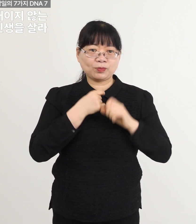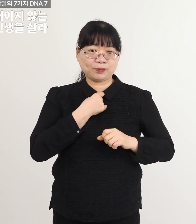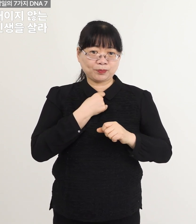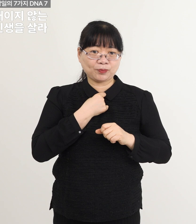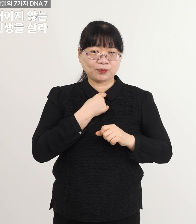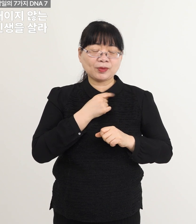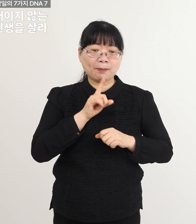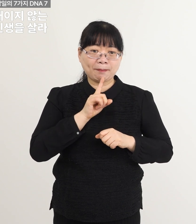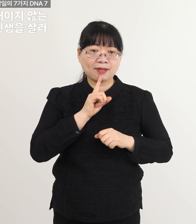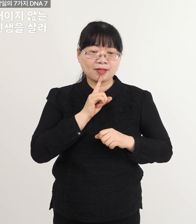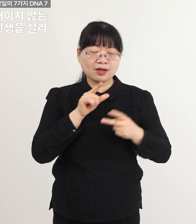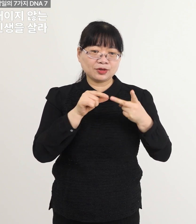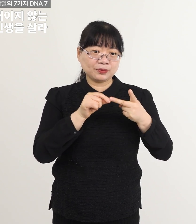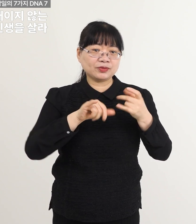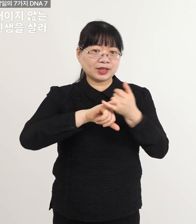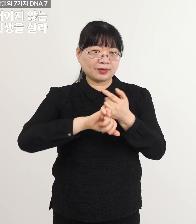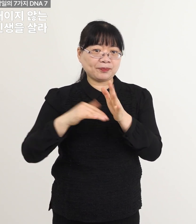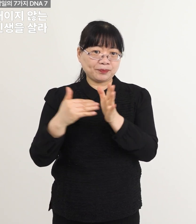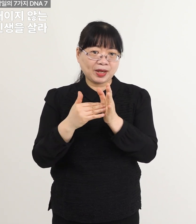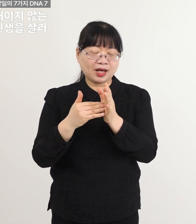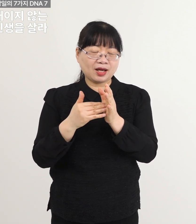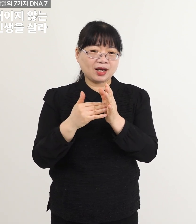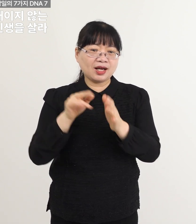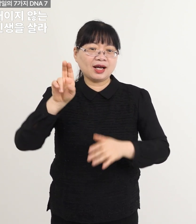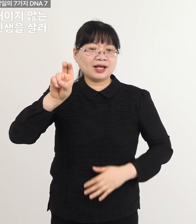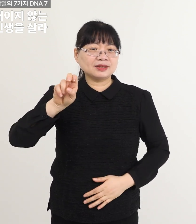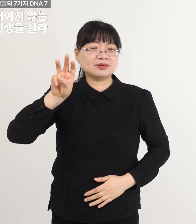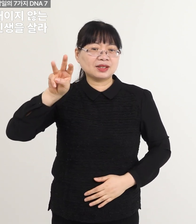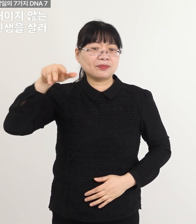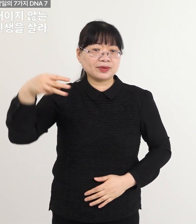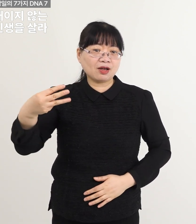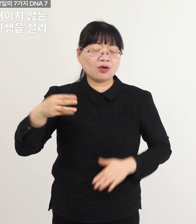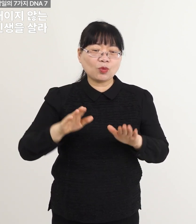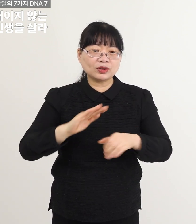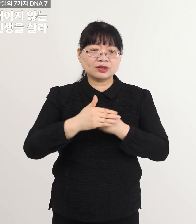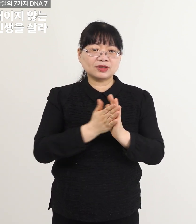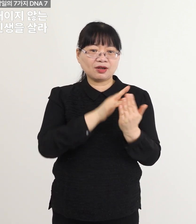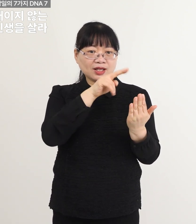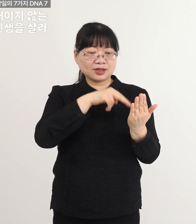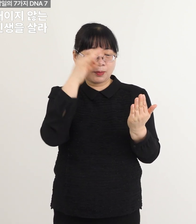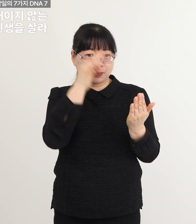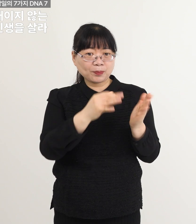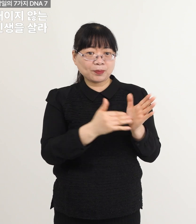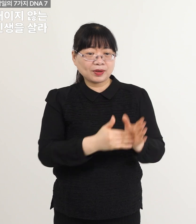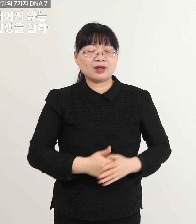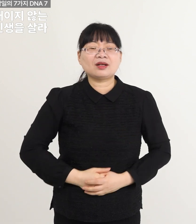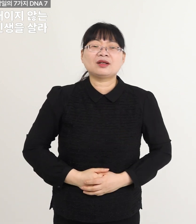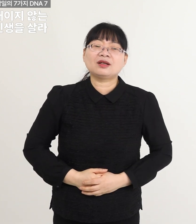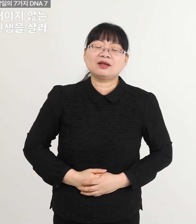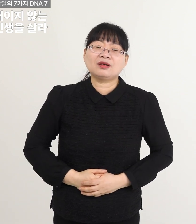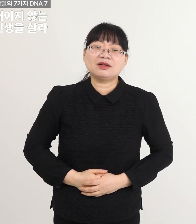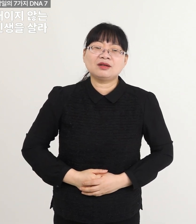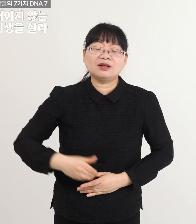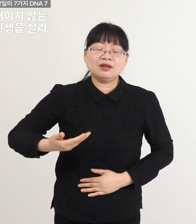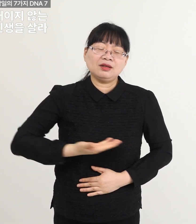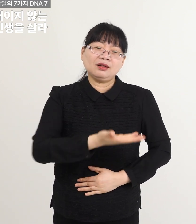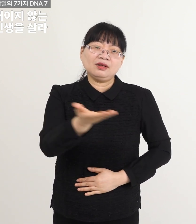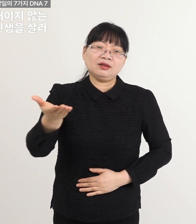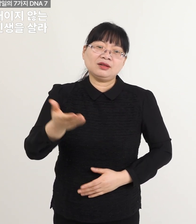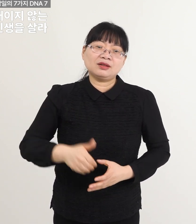해서 두 번째 약속을 해요. 그게 23절입니다. 오늘 본문이에요. 자,